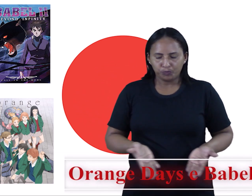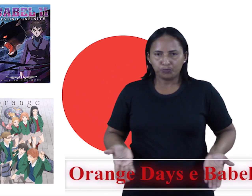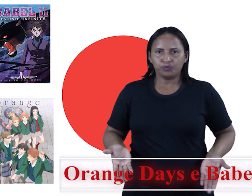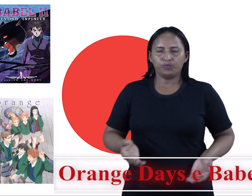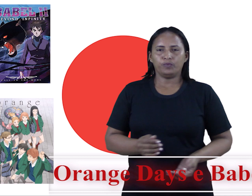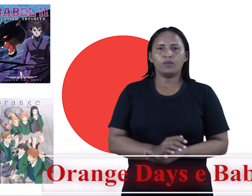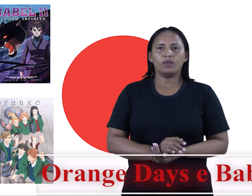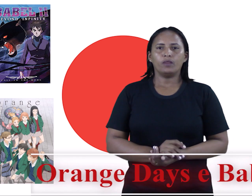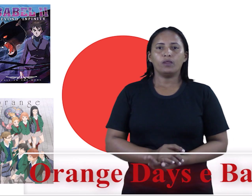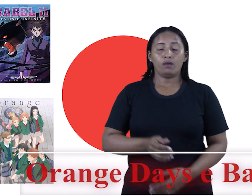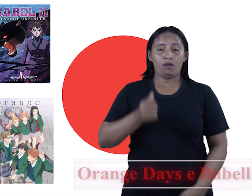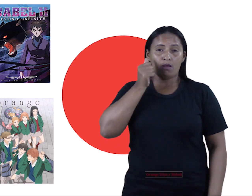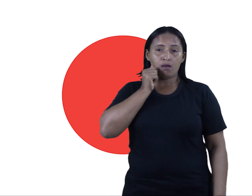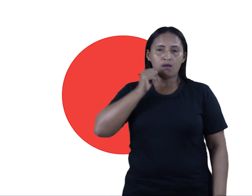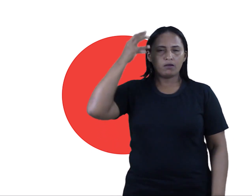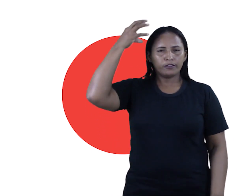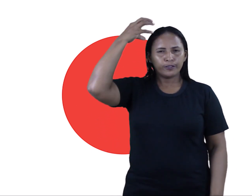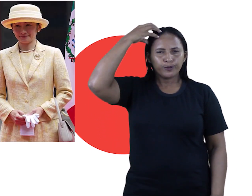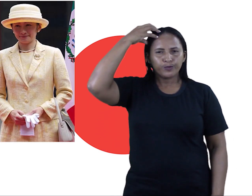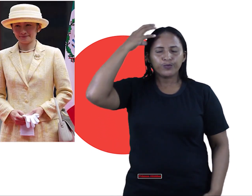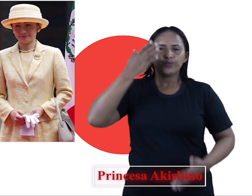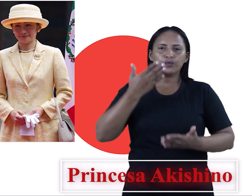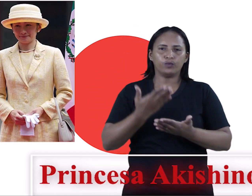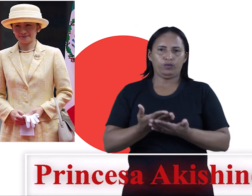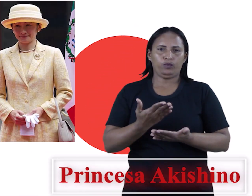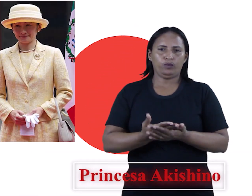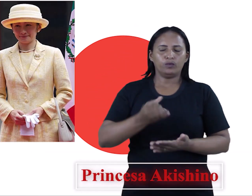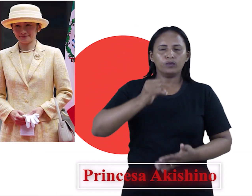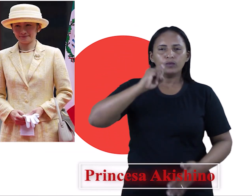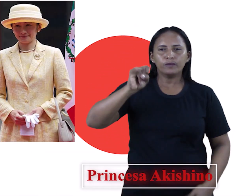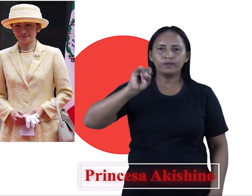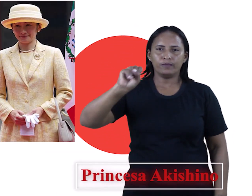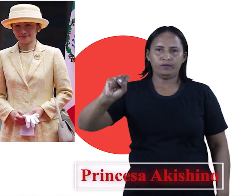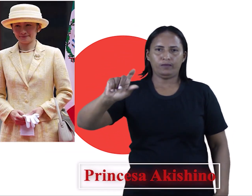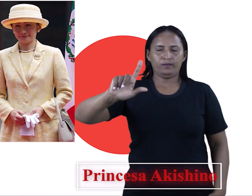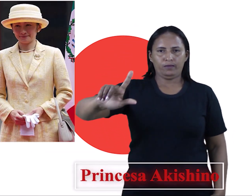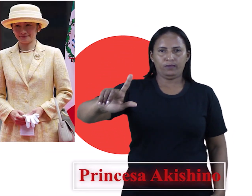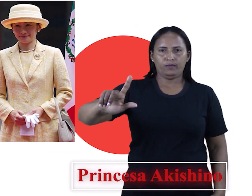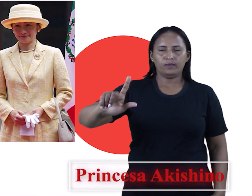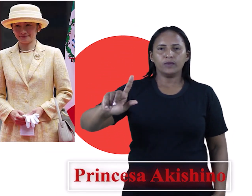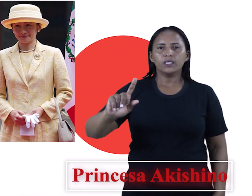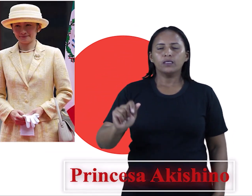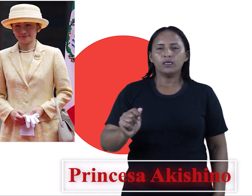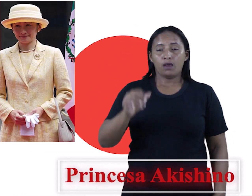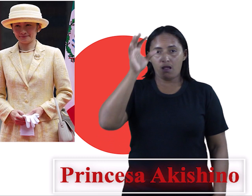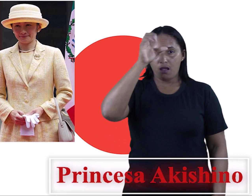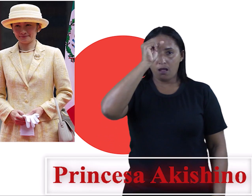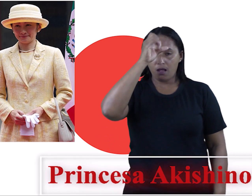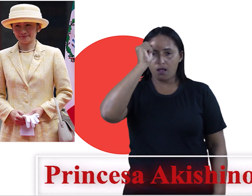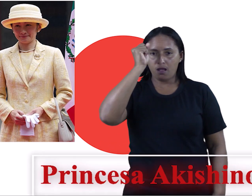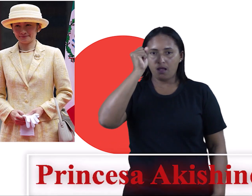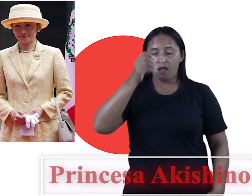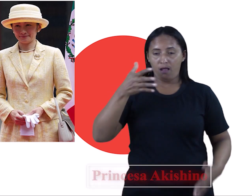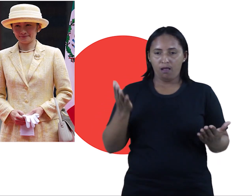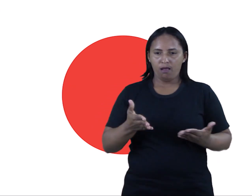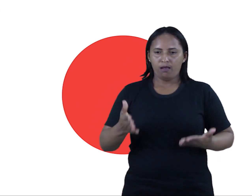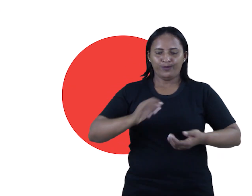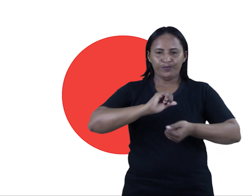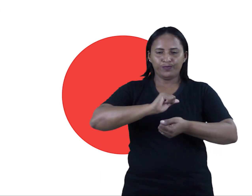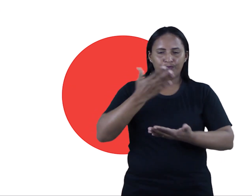A princesa Kishono estudou a JSL e tornou-se uma intérprete fluente na língua de sinais.